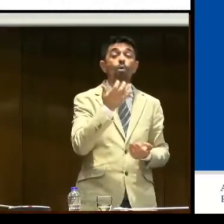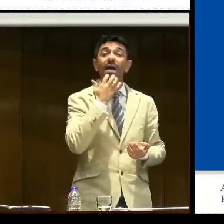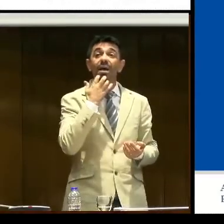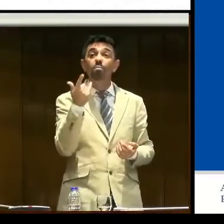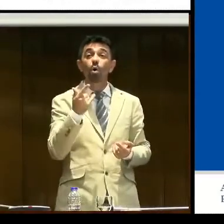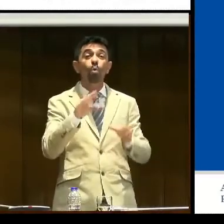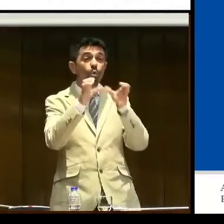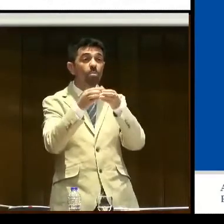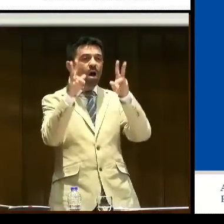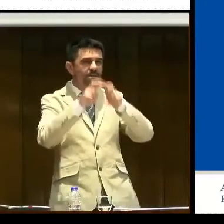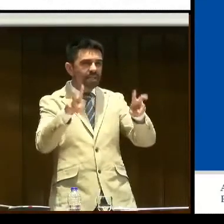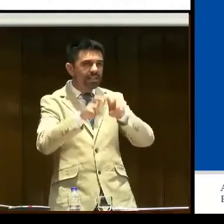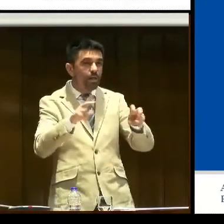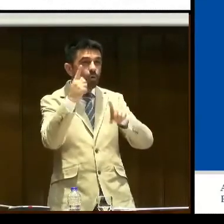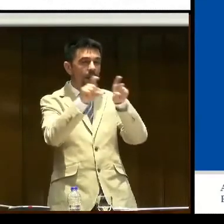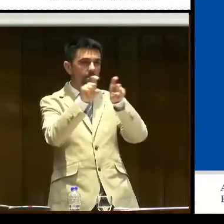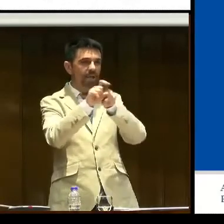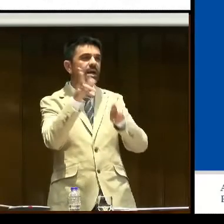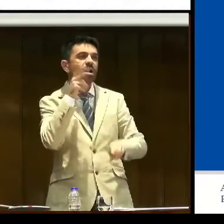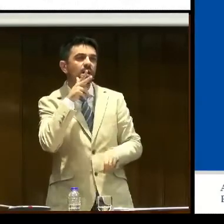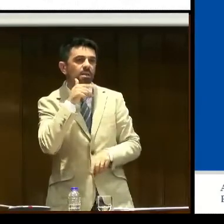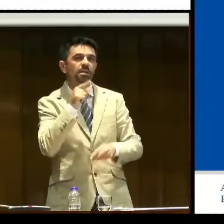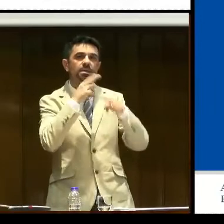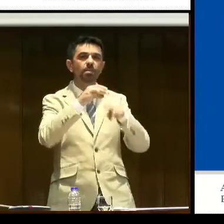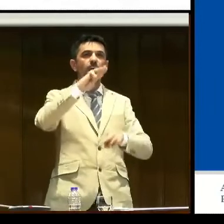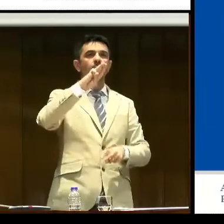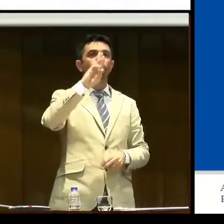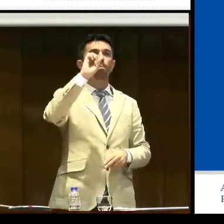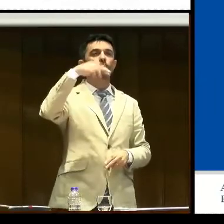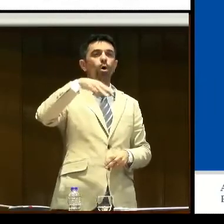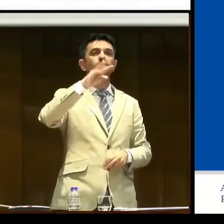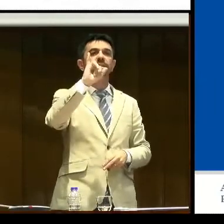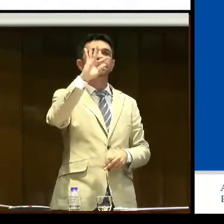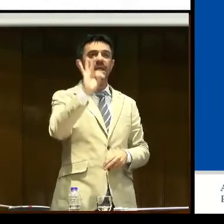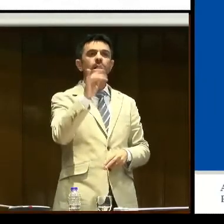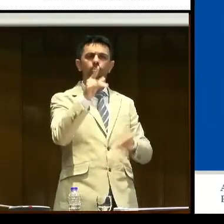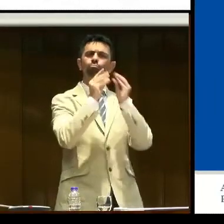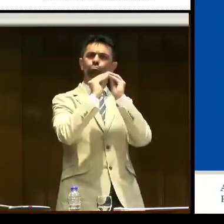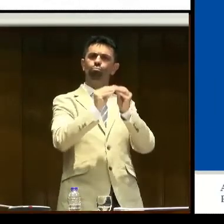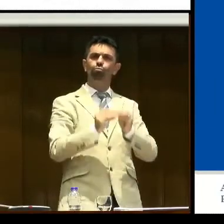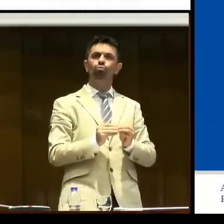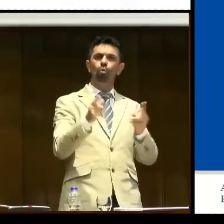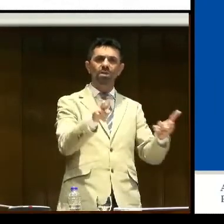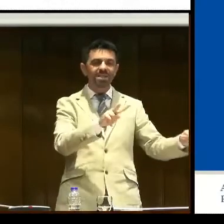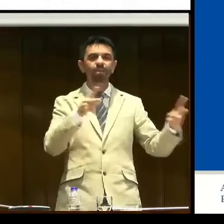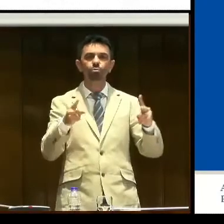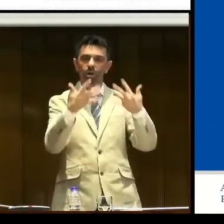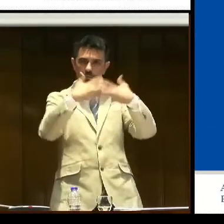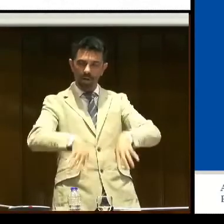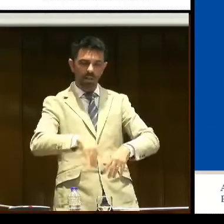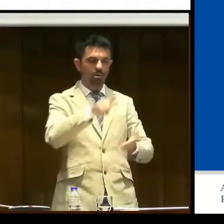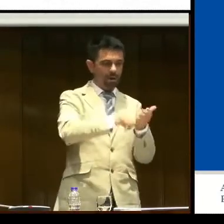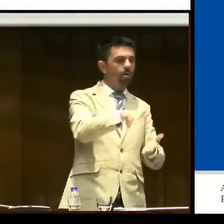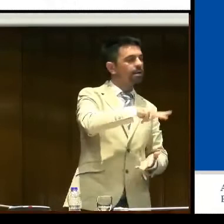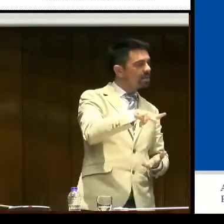la reconocida empresa Promsit programó un traductor automático de español al